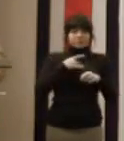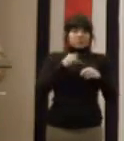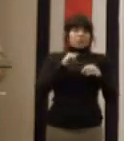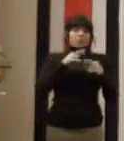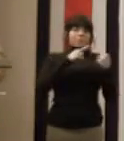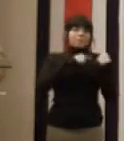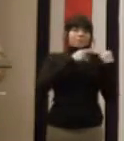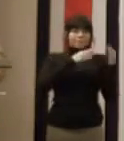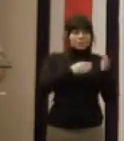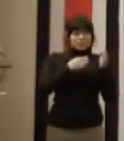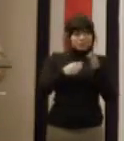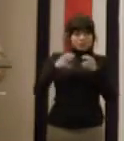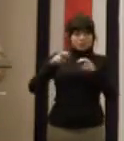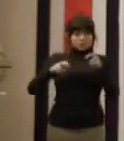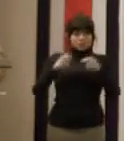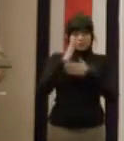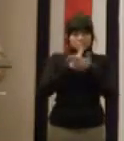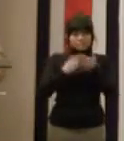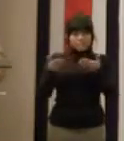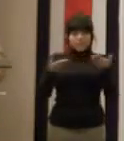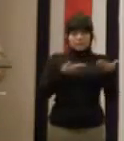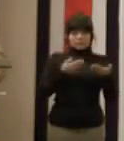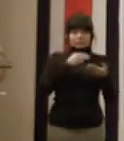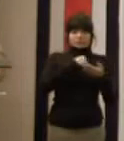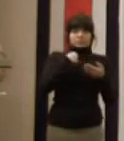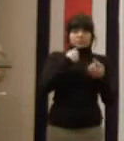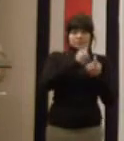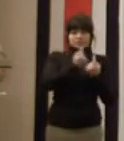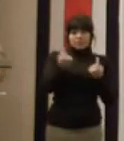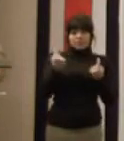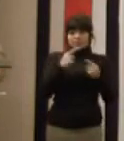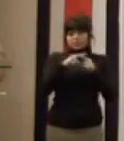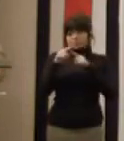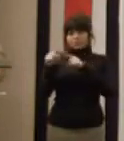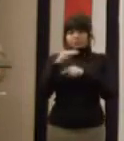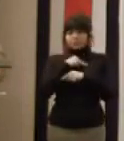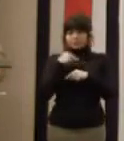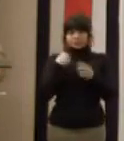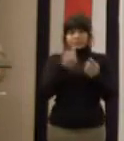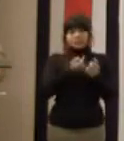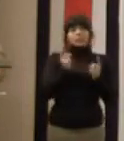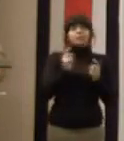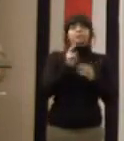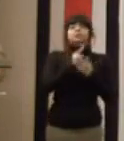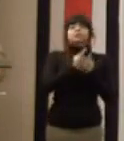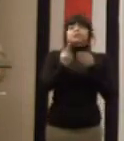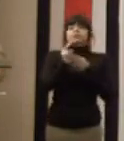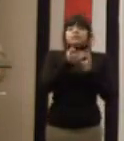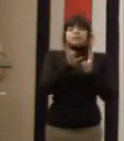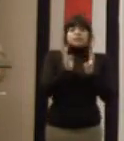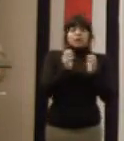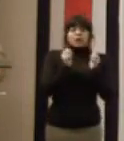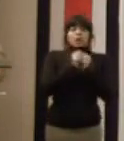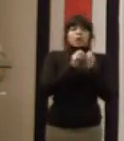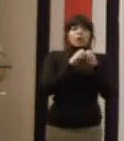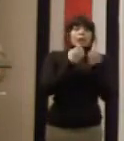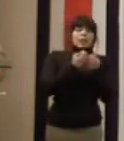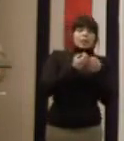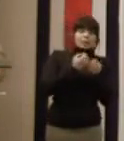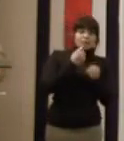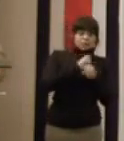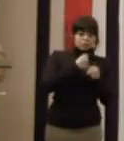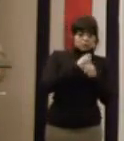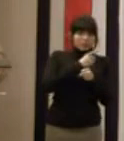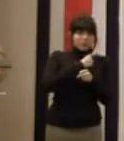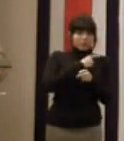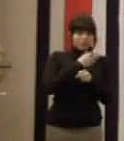de planificación de los ministerios, de los diferentes ministerios, de las universidades, con el personal de OPES. Aquí está el